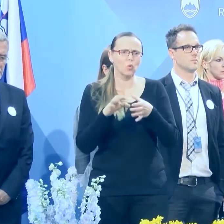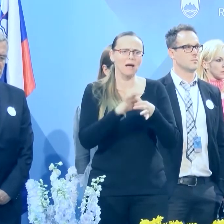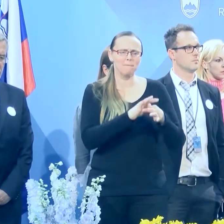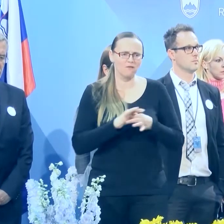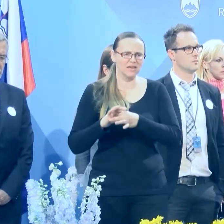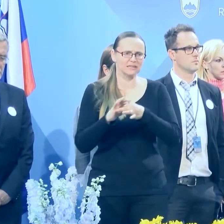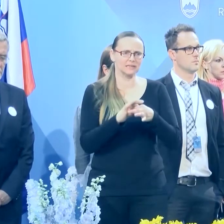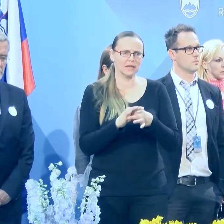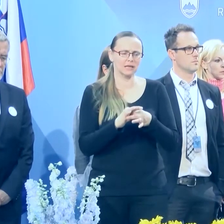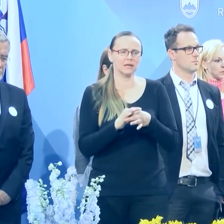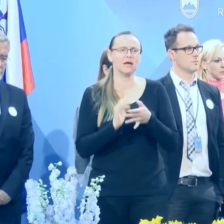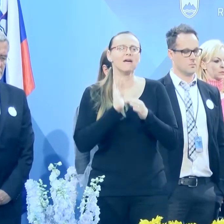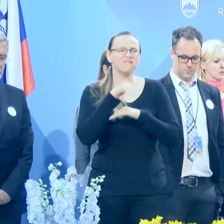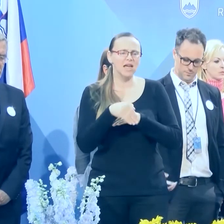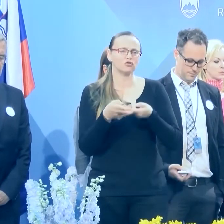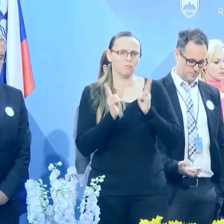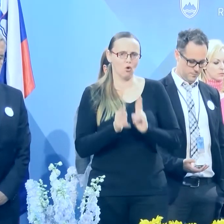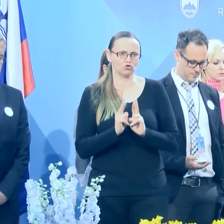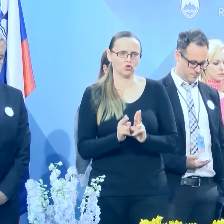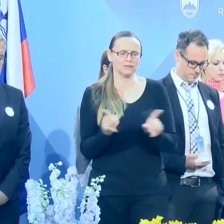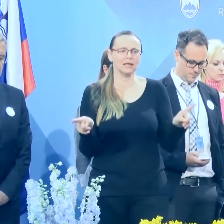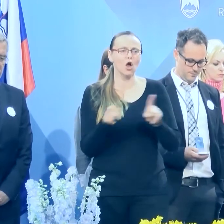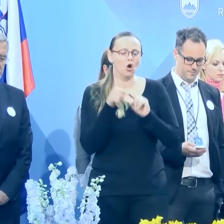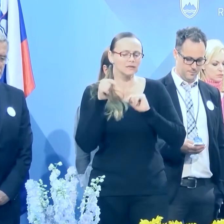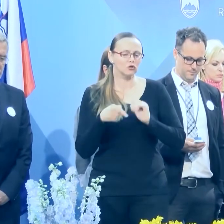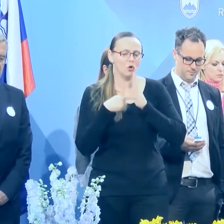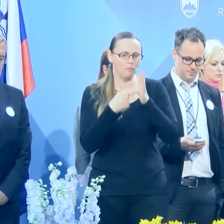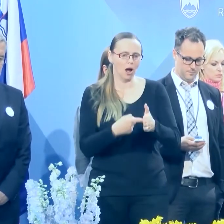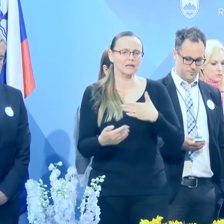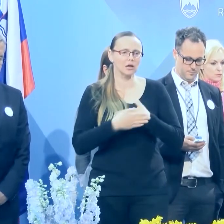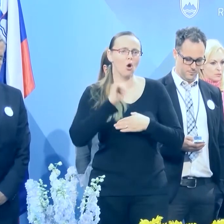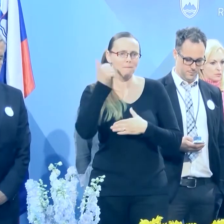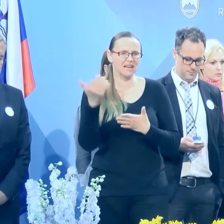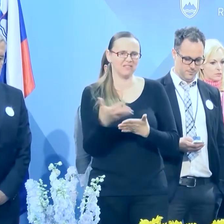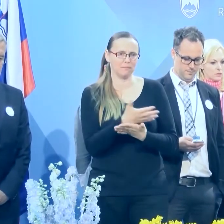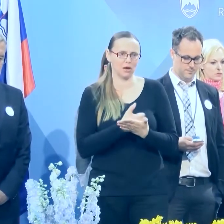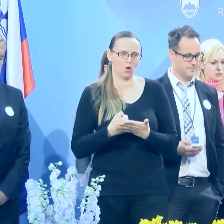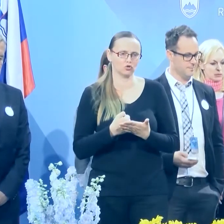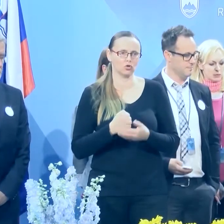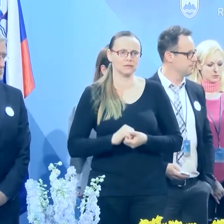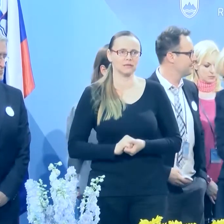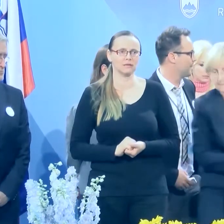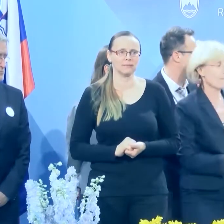povezani več možnosti, kot se je to pokazalo o prvi priložnosti.